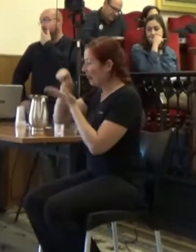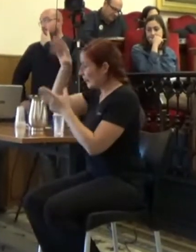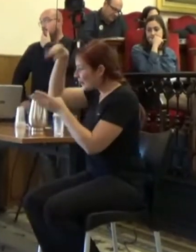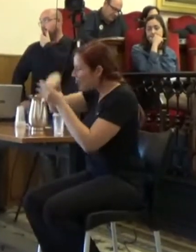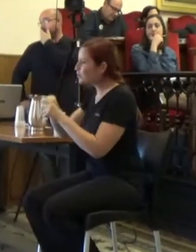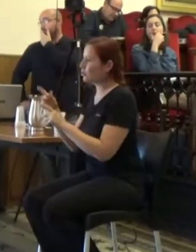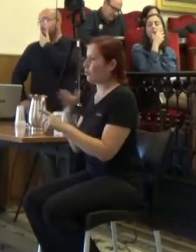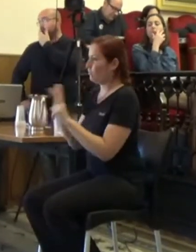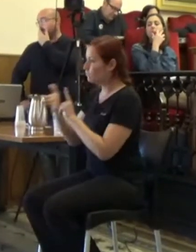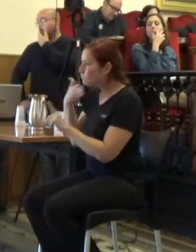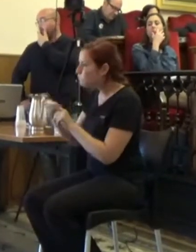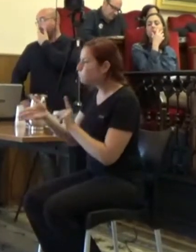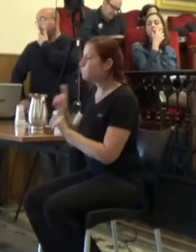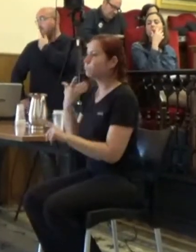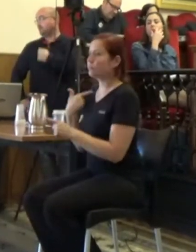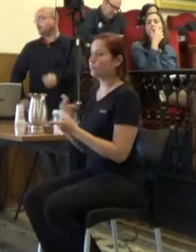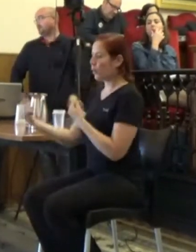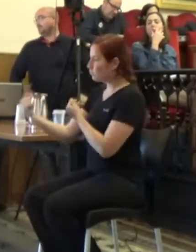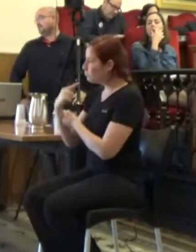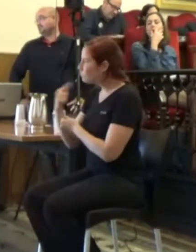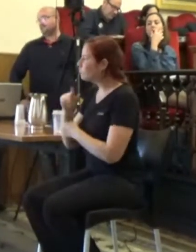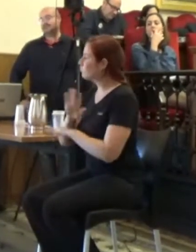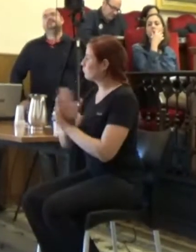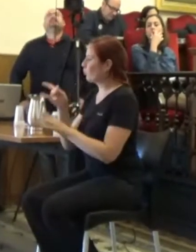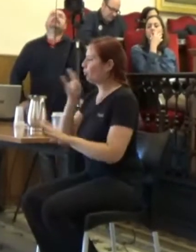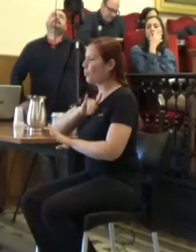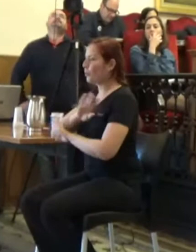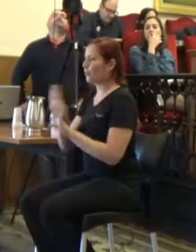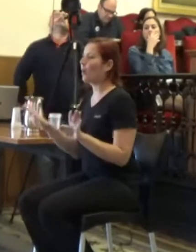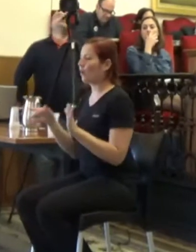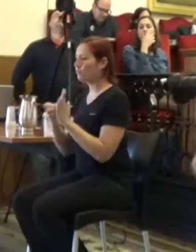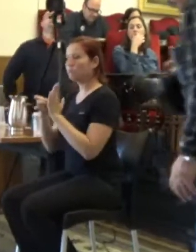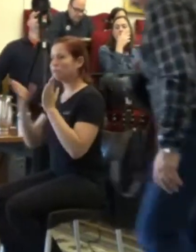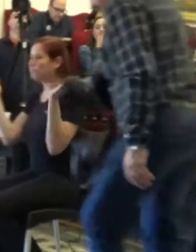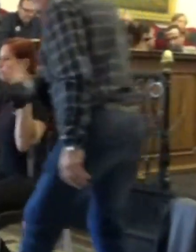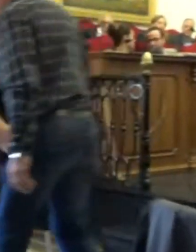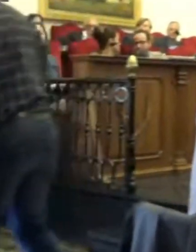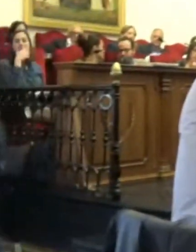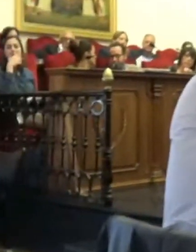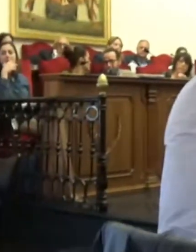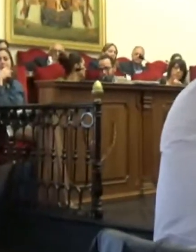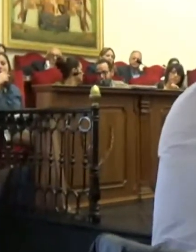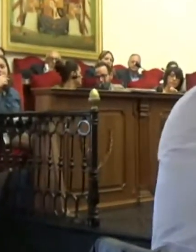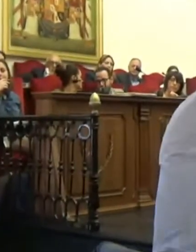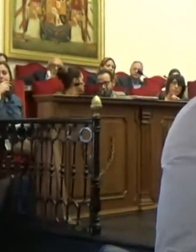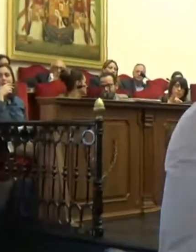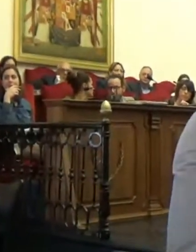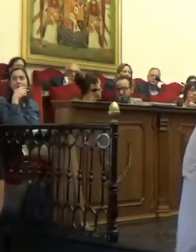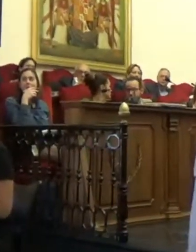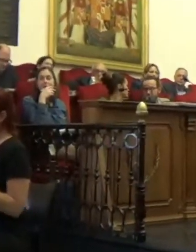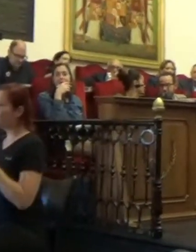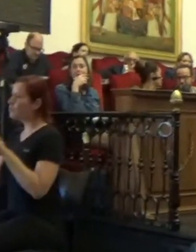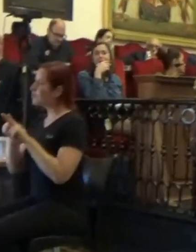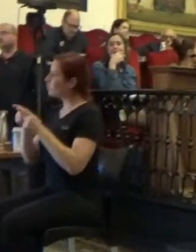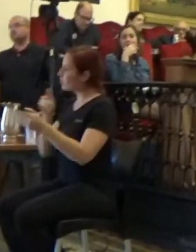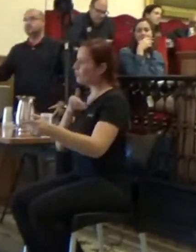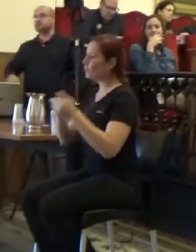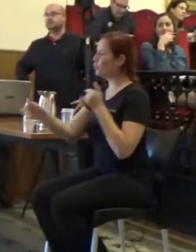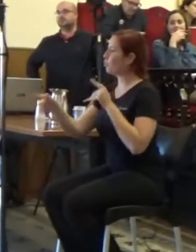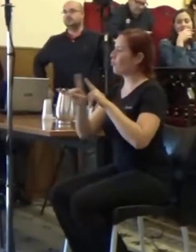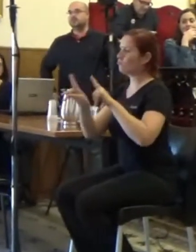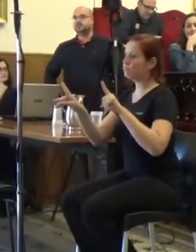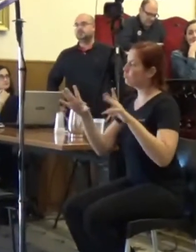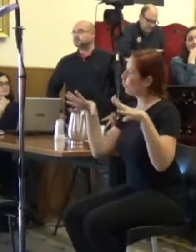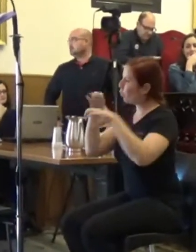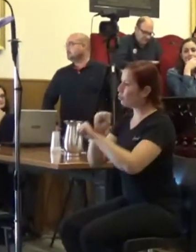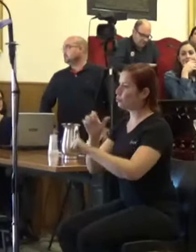hablando de gerentes y encargados, entre otros. Con ello quiero expresar mi pesimismo ante un futuro incierto. Pero ya no hay un futuro